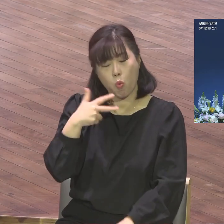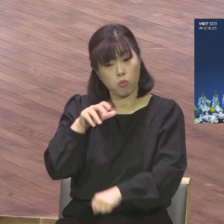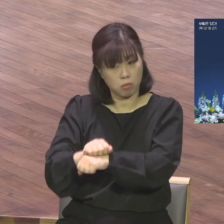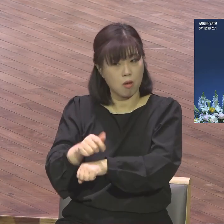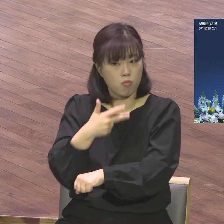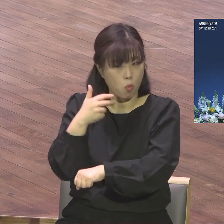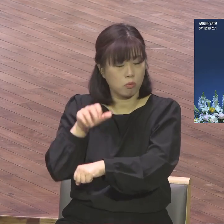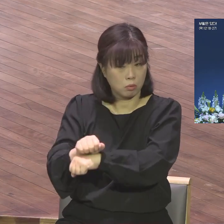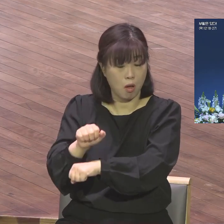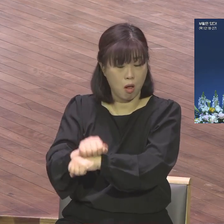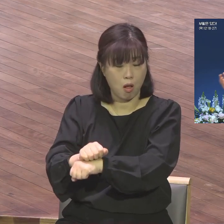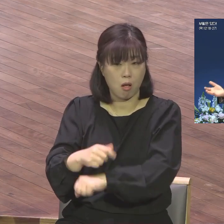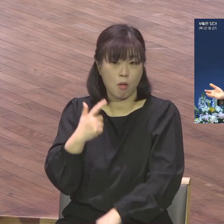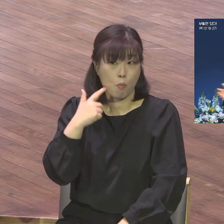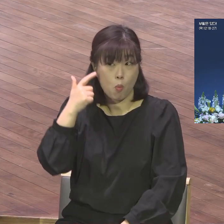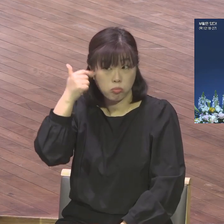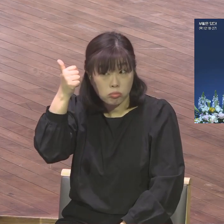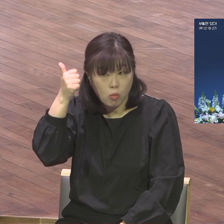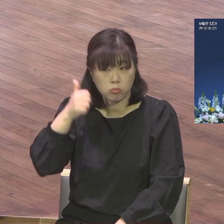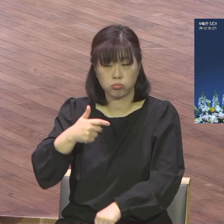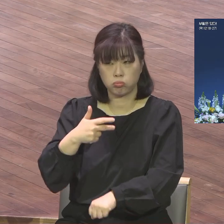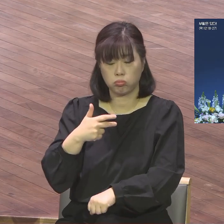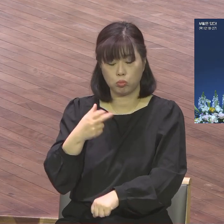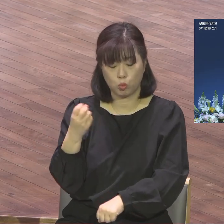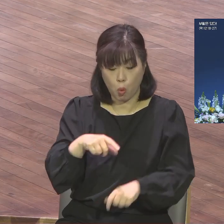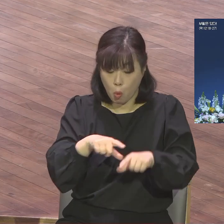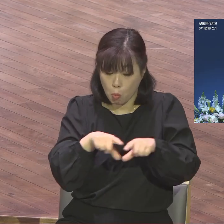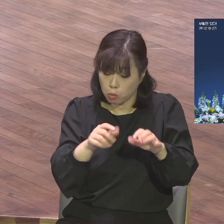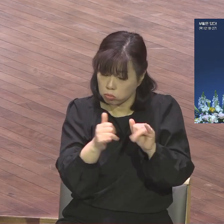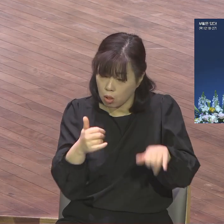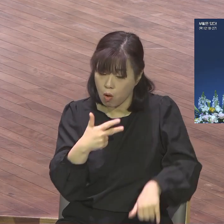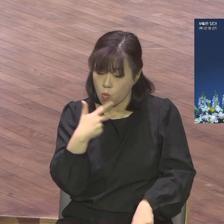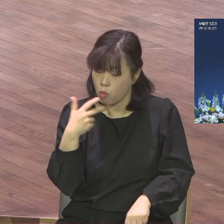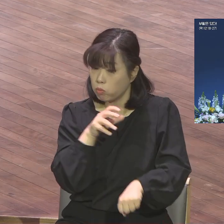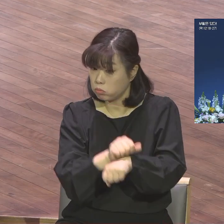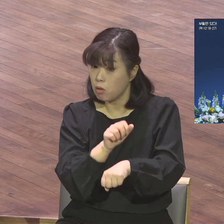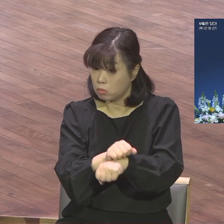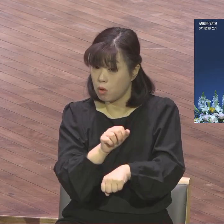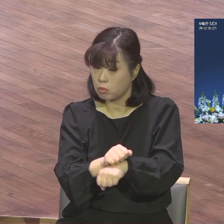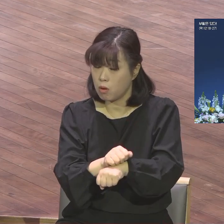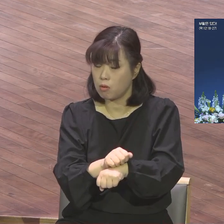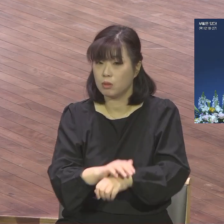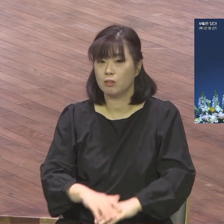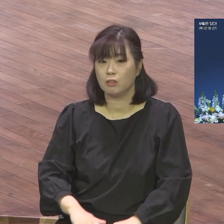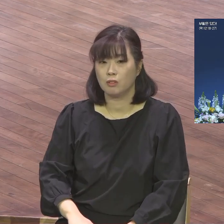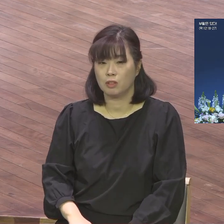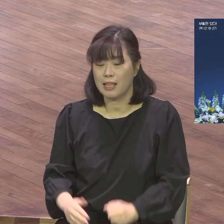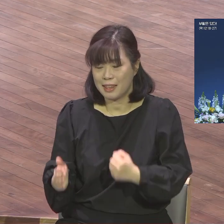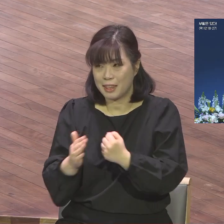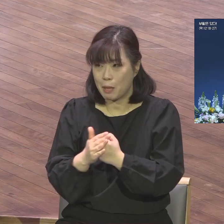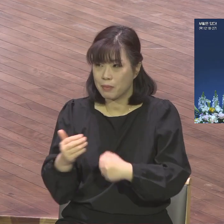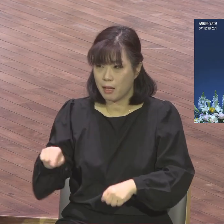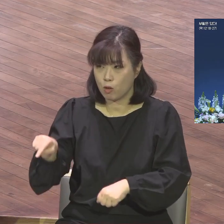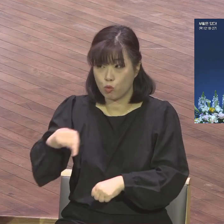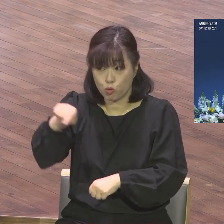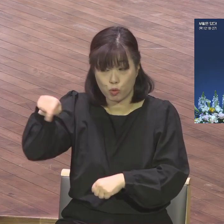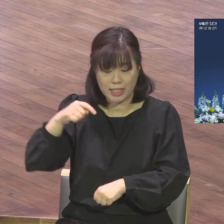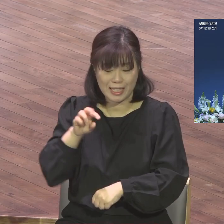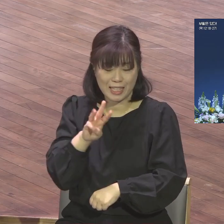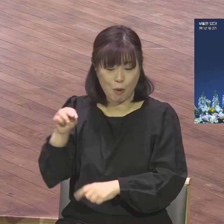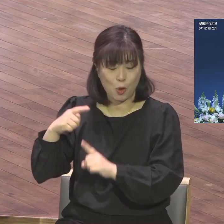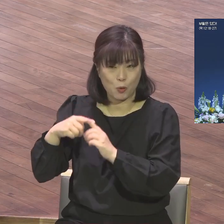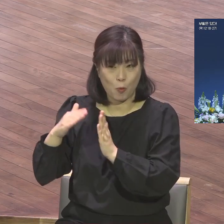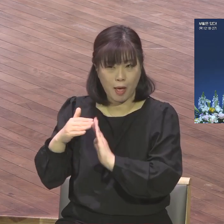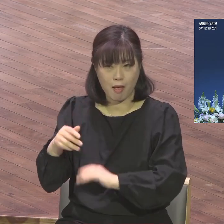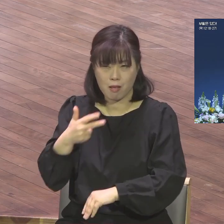다 목사님들이 또 일반 사람들 영어를 다 잘해요. 그래서 영어를 잘하는 목사들을 보내가지고 지금 현재로는